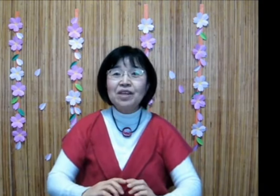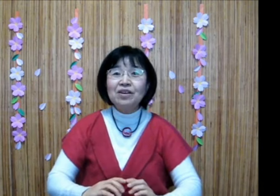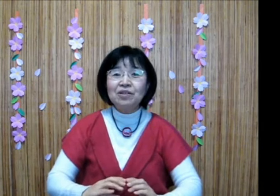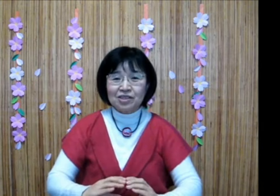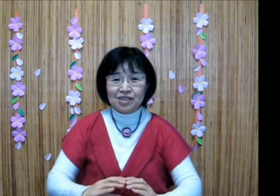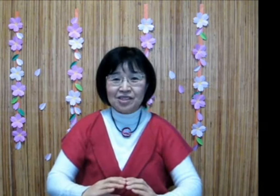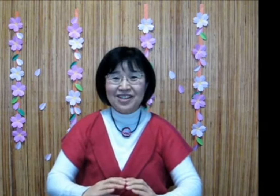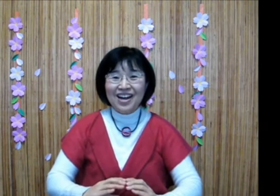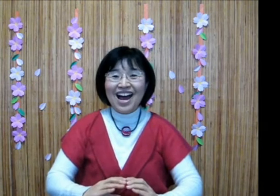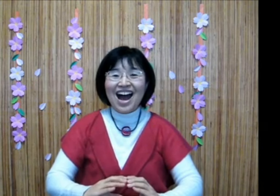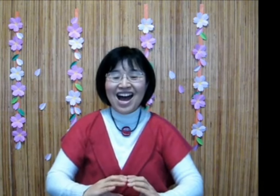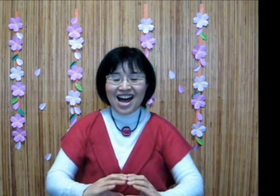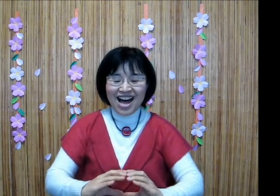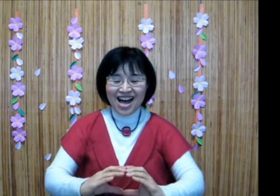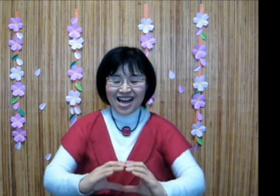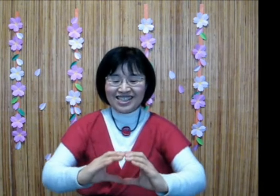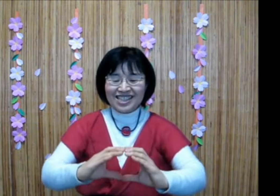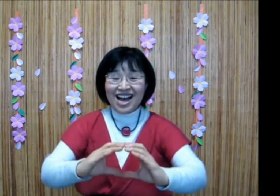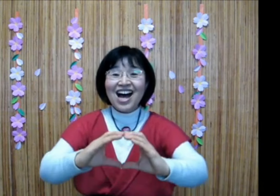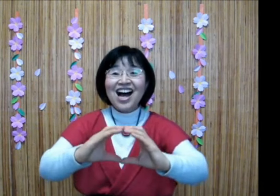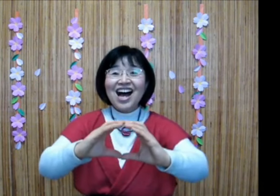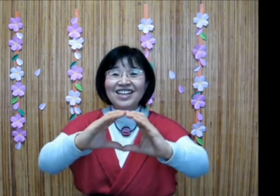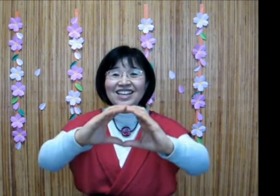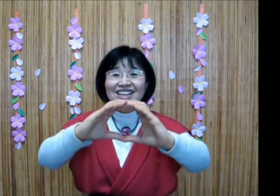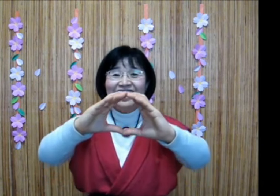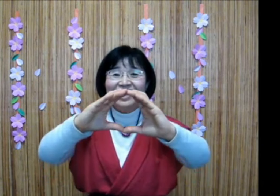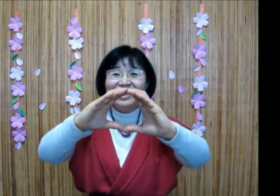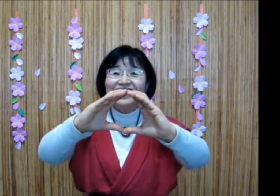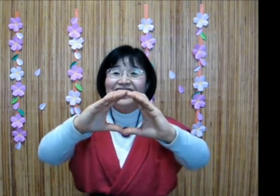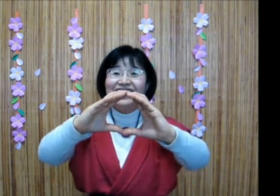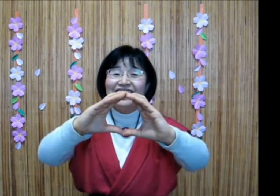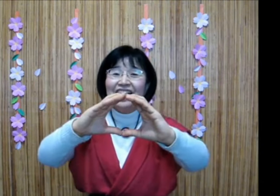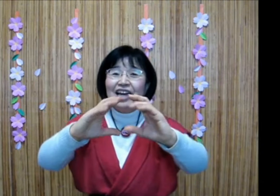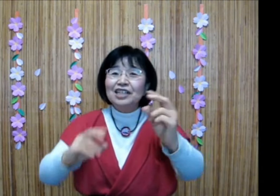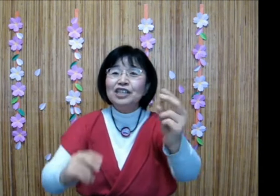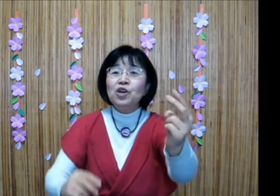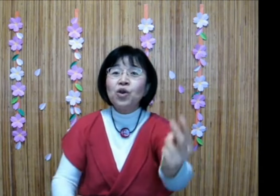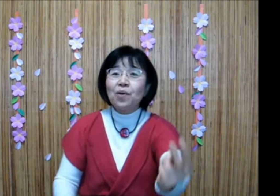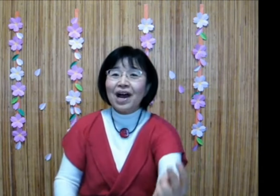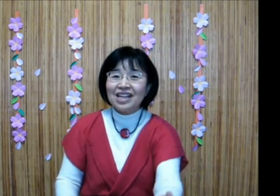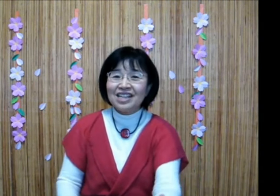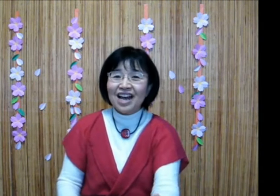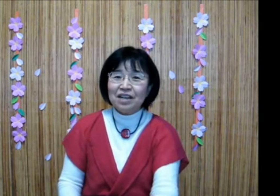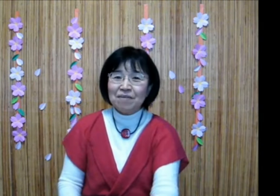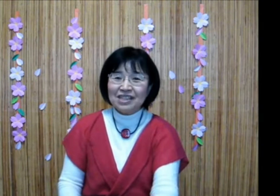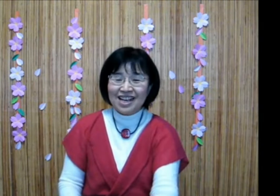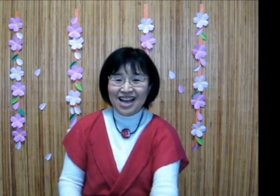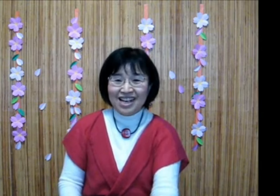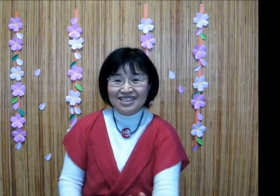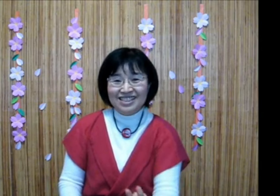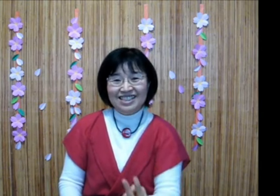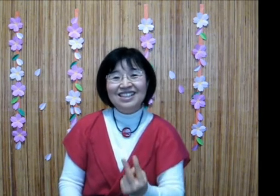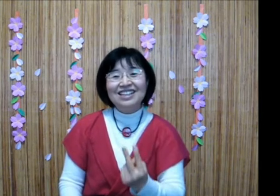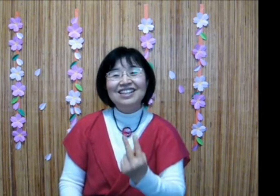くる様子。朝日に、匂いは鼻に入ります。匂